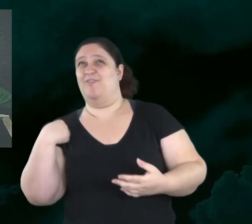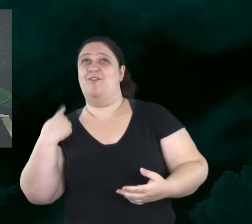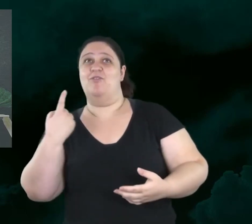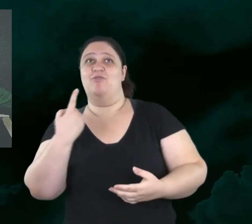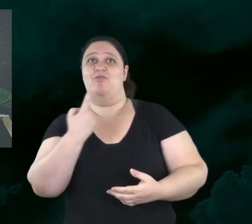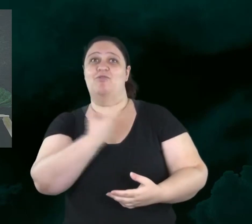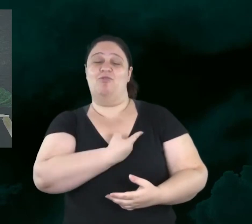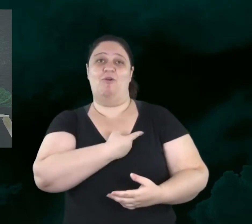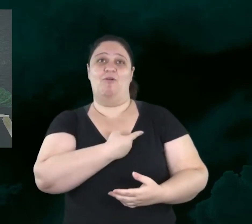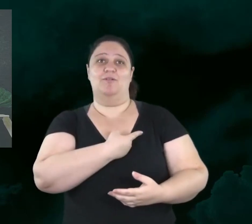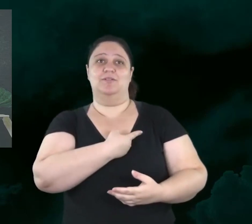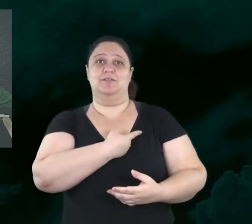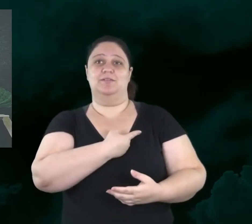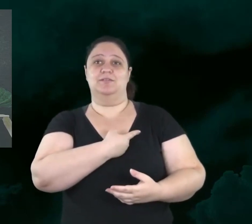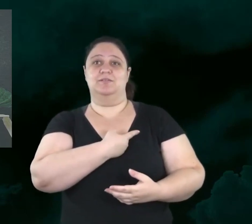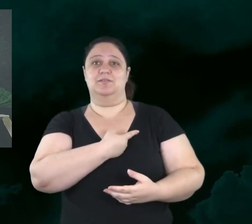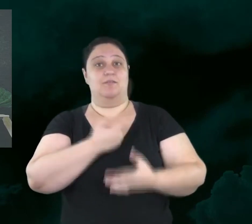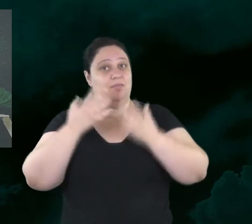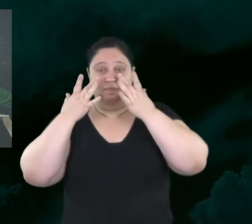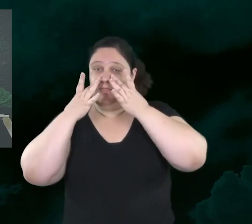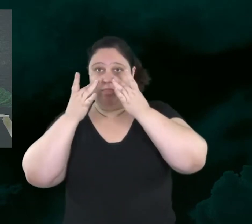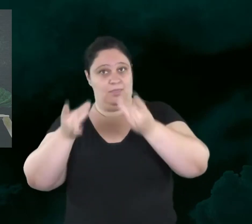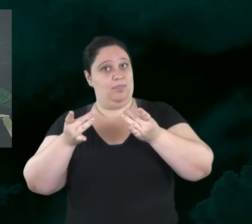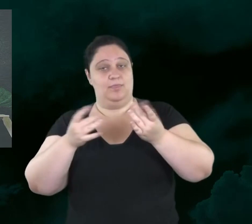elementos estruturais que